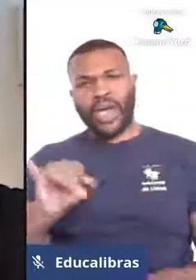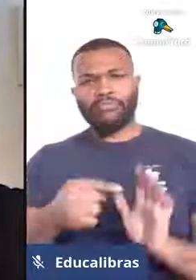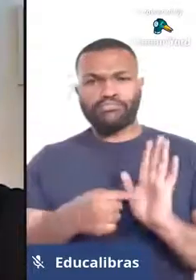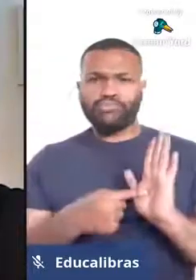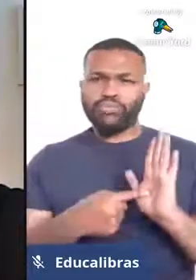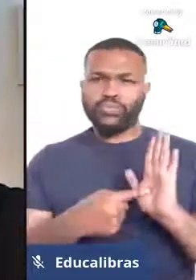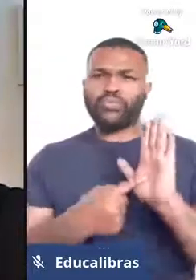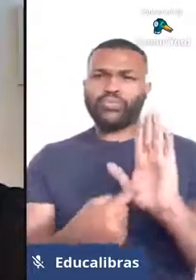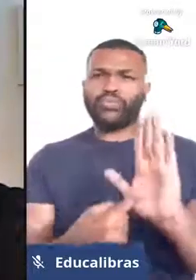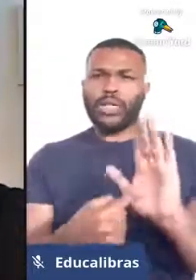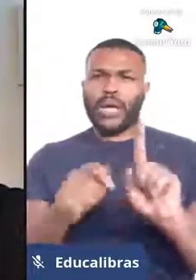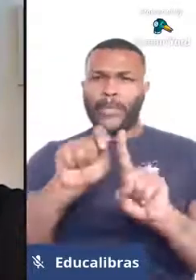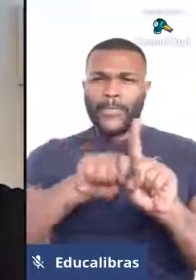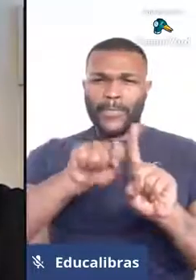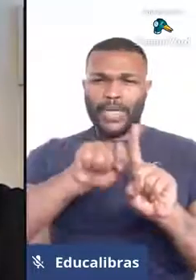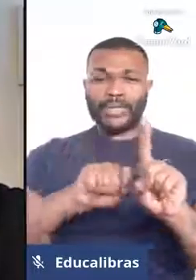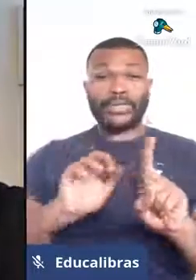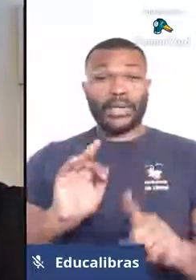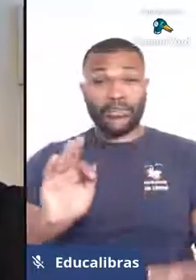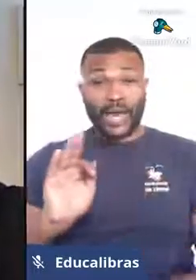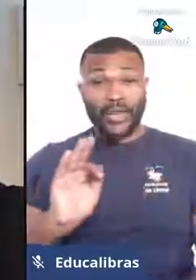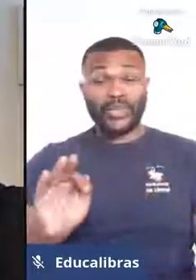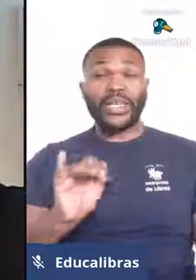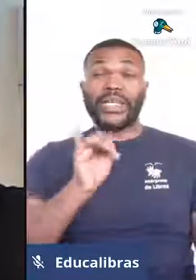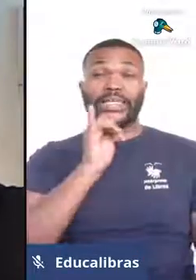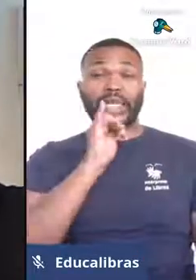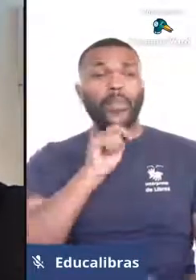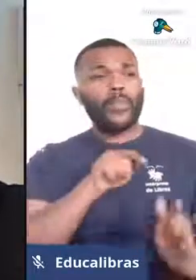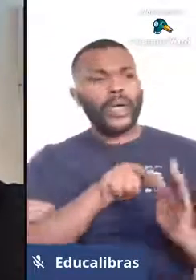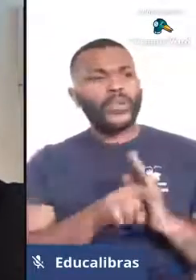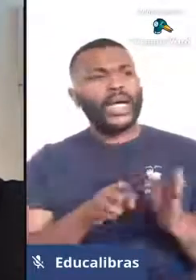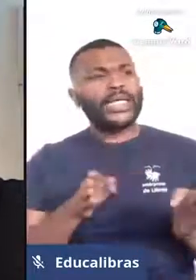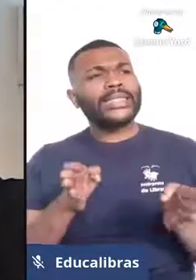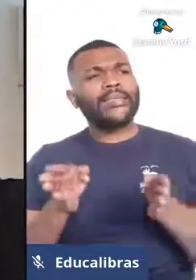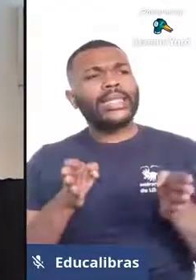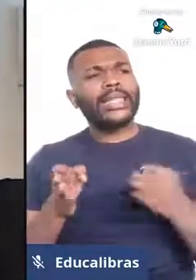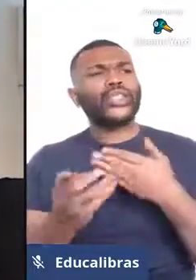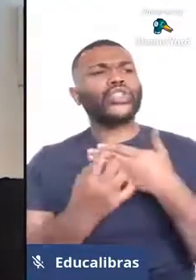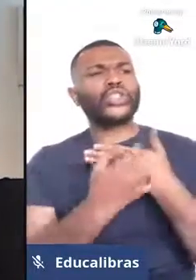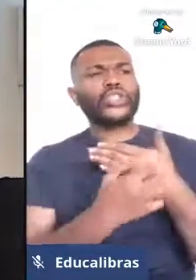alguns meses, e uma das primeiras perguntas que eu fiz foi a acessibilidade digital, né? Que